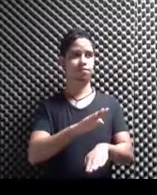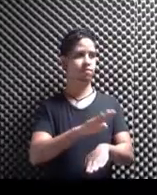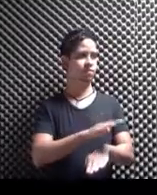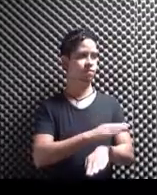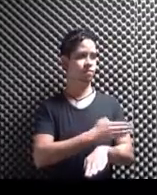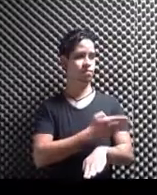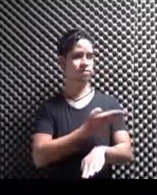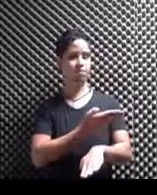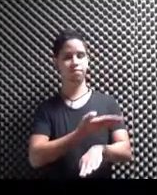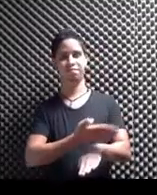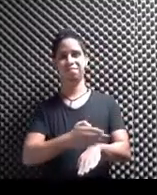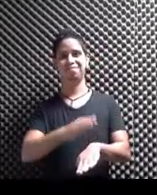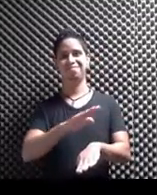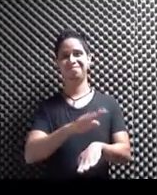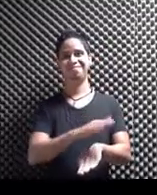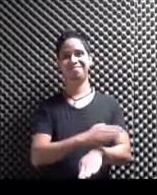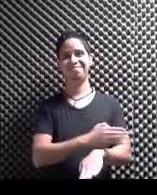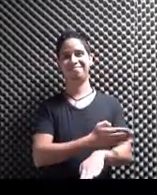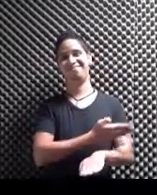sus auspiciadores.